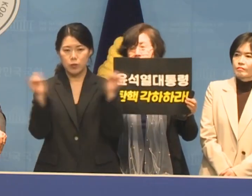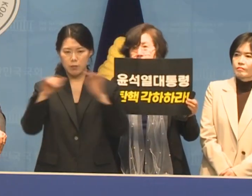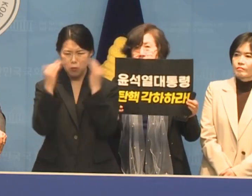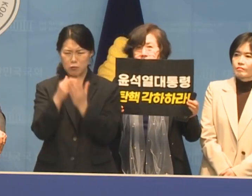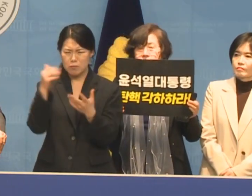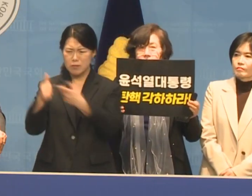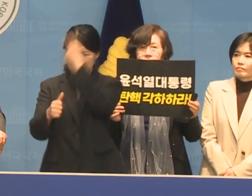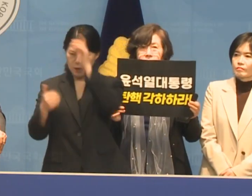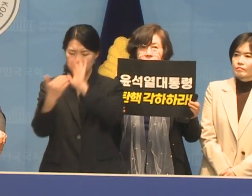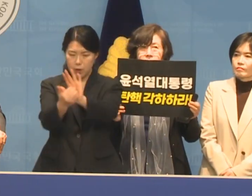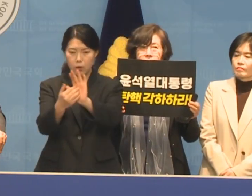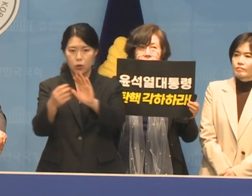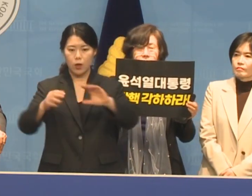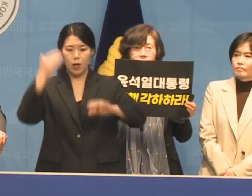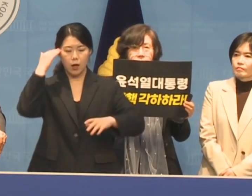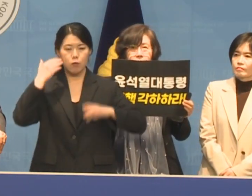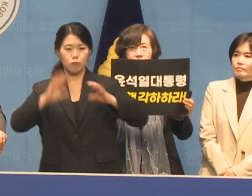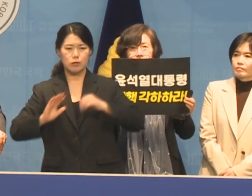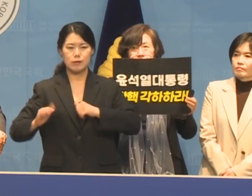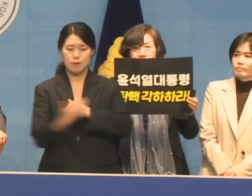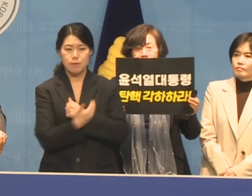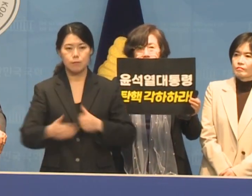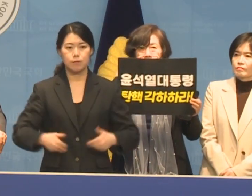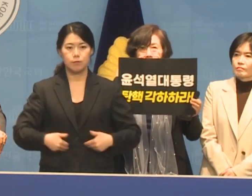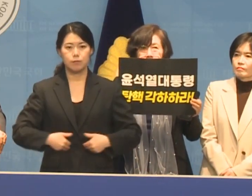막고 대한민국을 지켜내야 합니다.